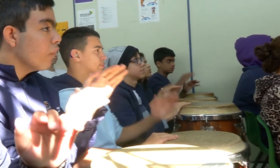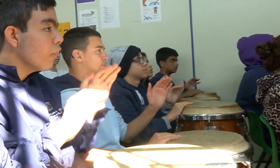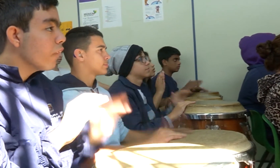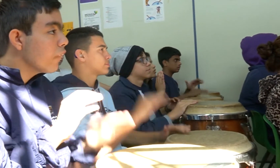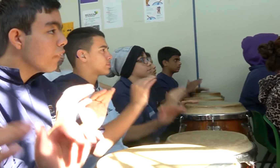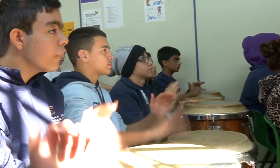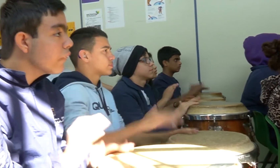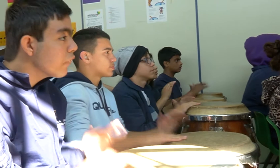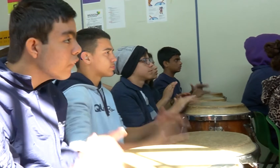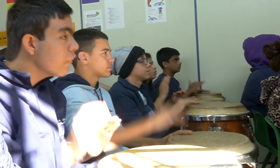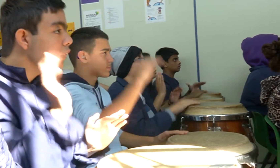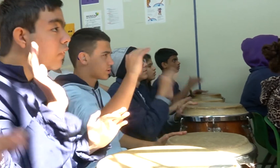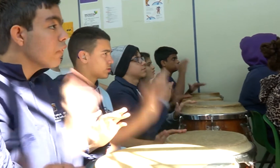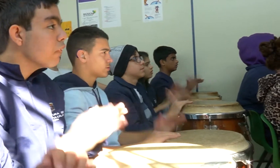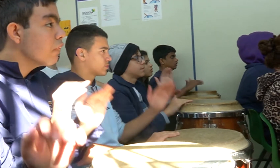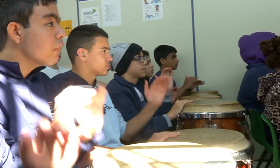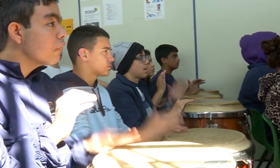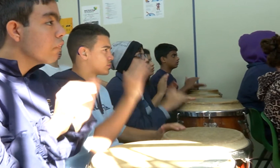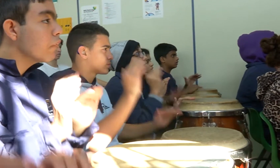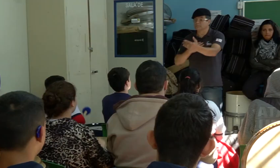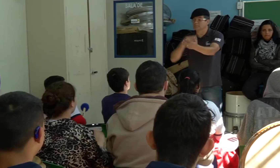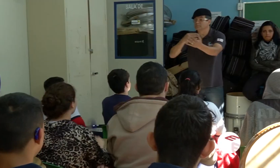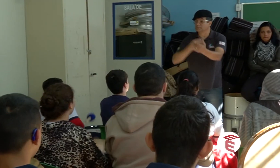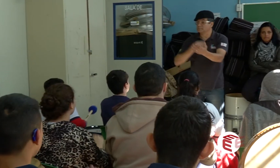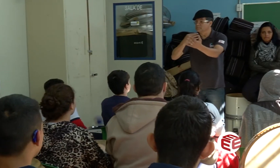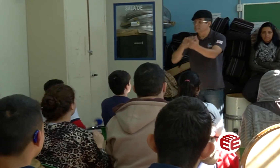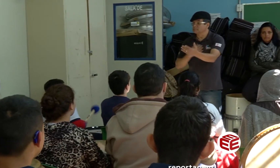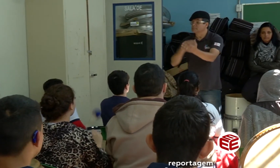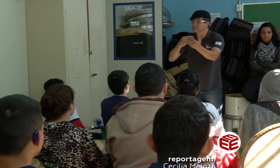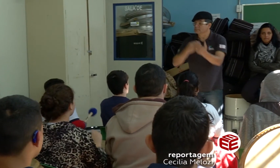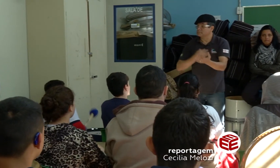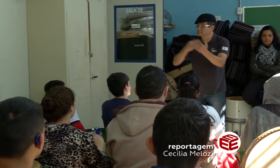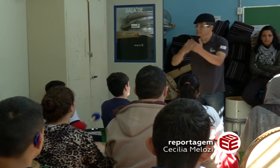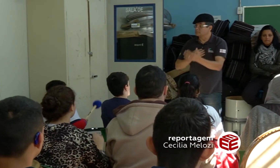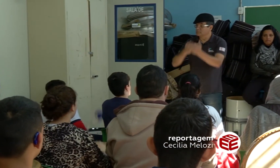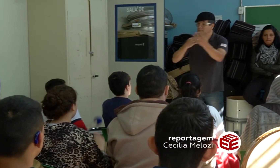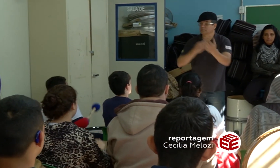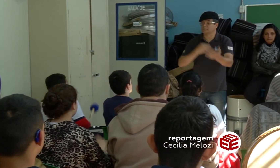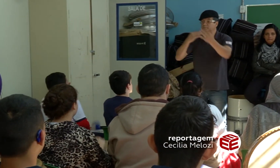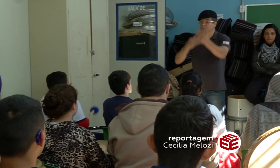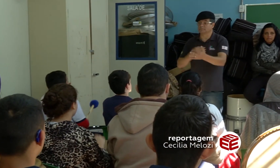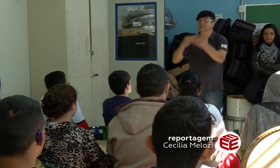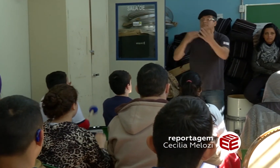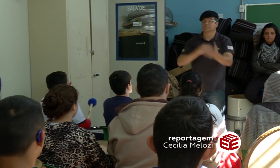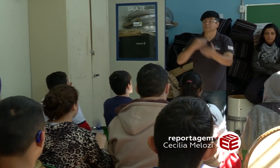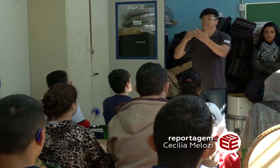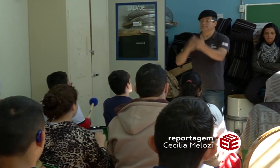a técnica do instrumento, e aí o próprio surdo ensina outro surdo, para que ele não fique apenas como